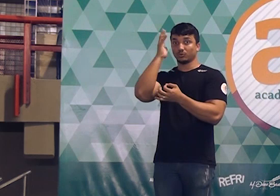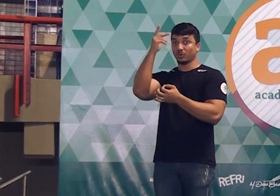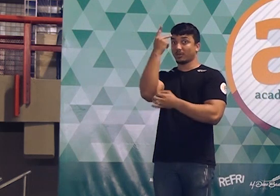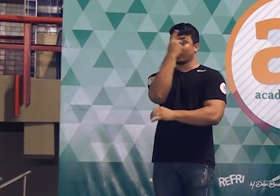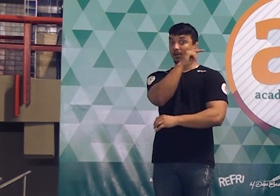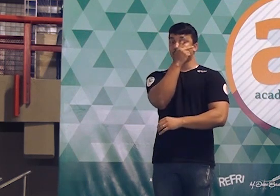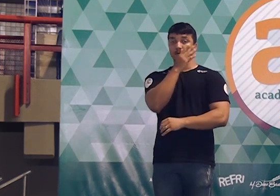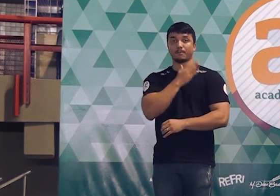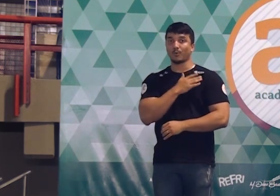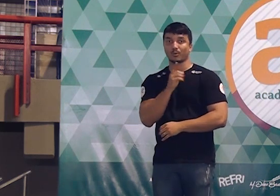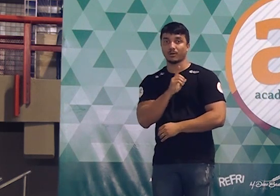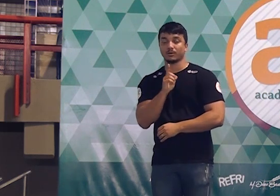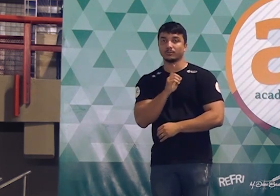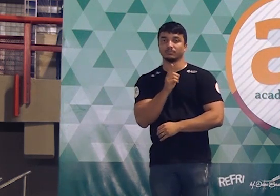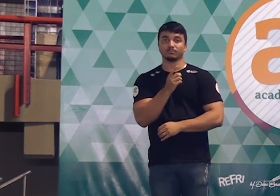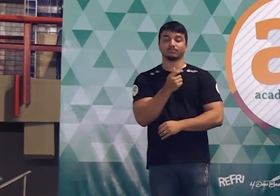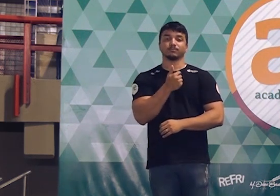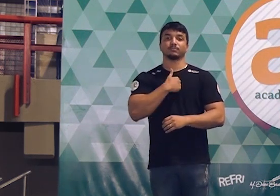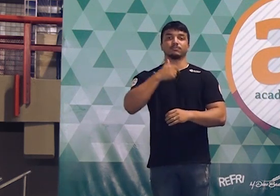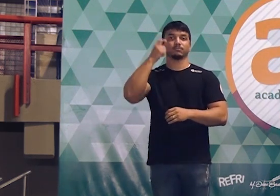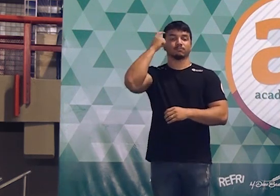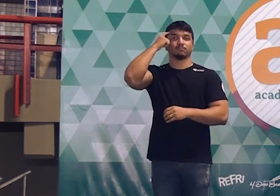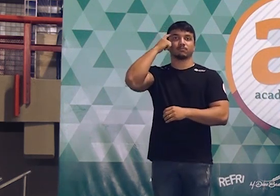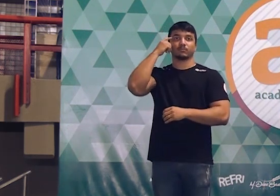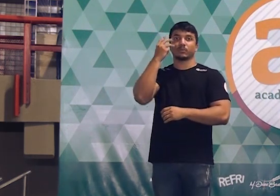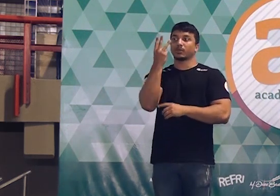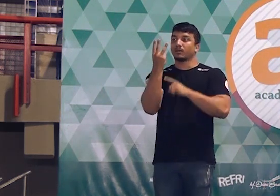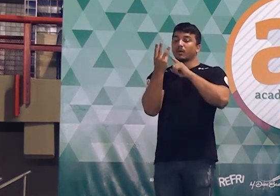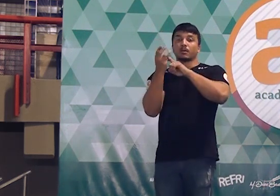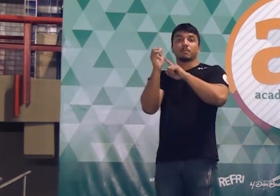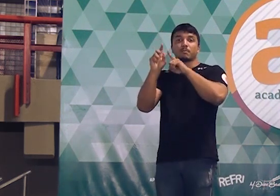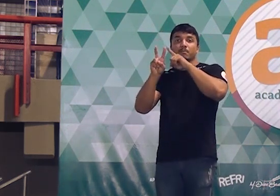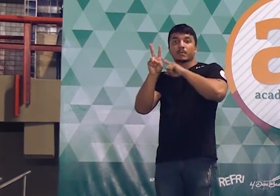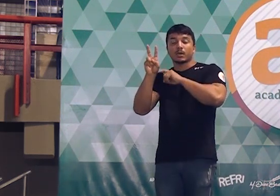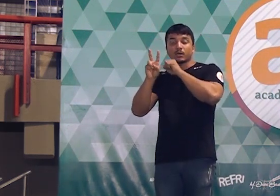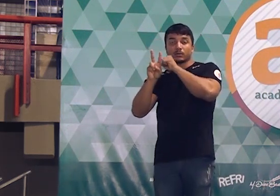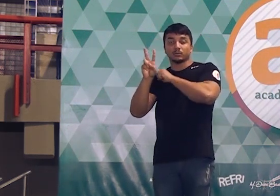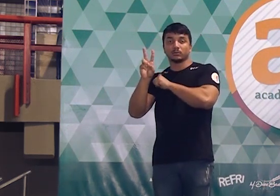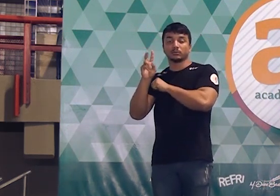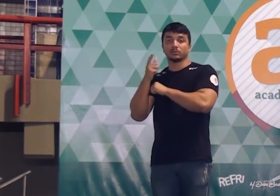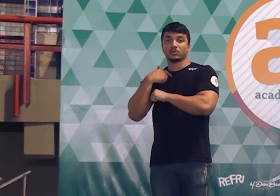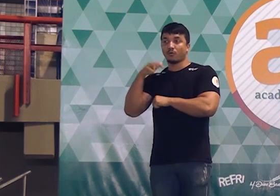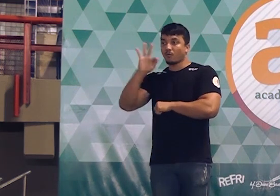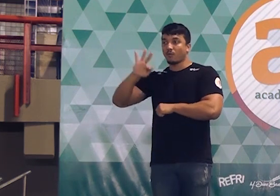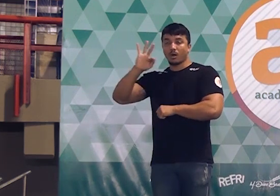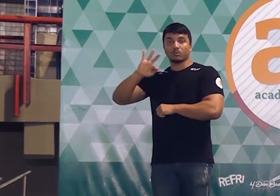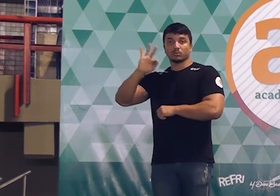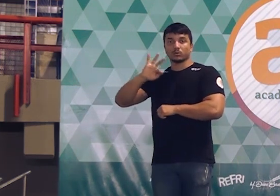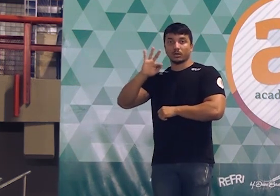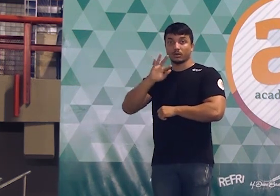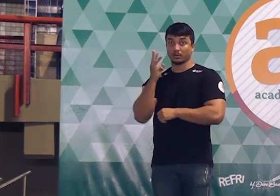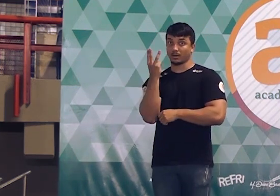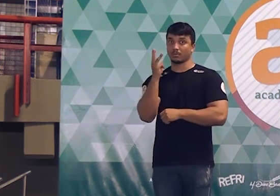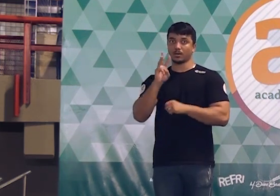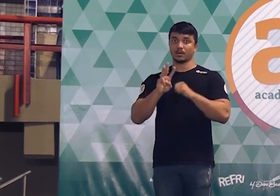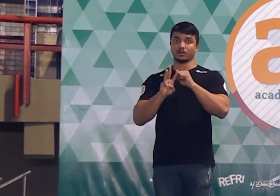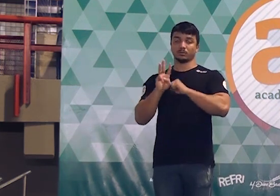dela. Não era o meu. Com 3 meses de faculdade, 3